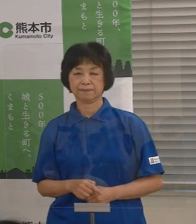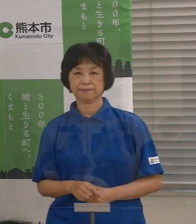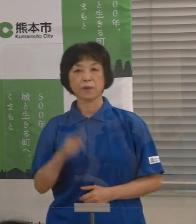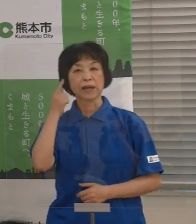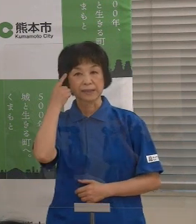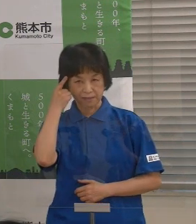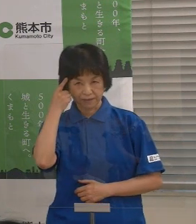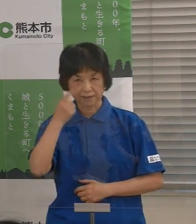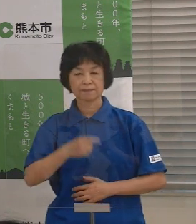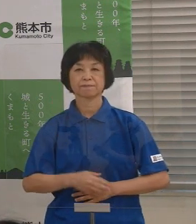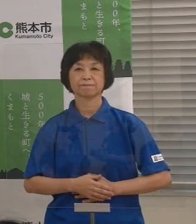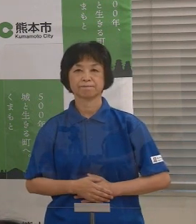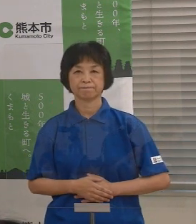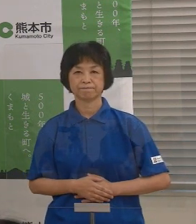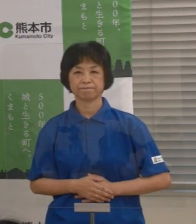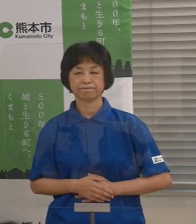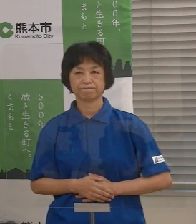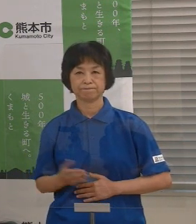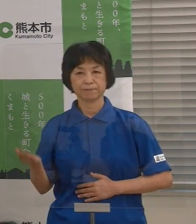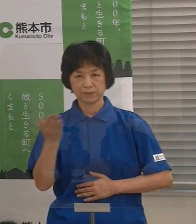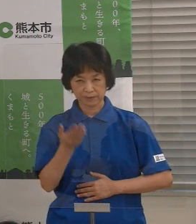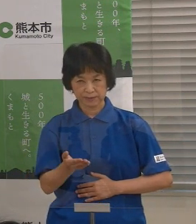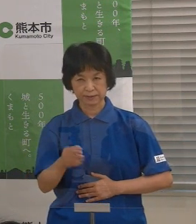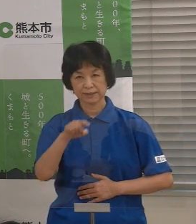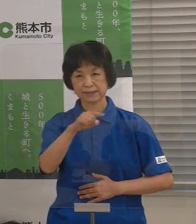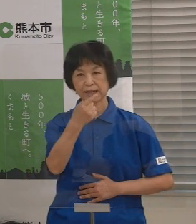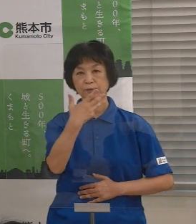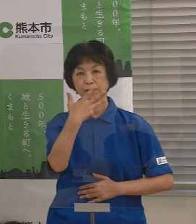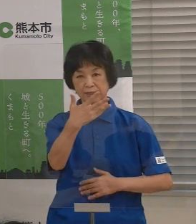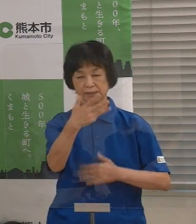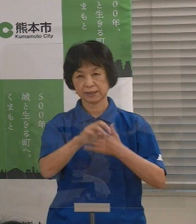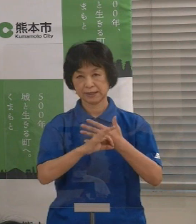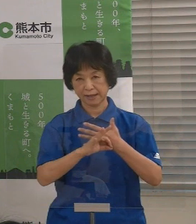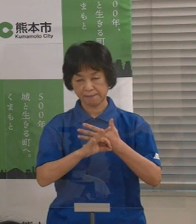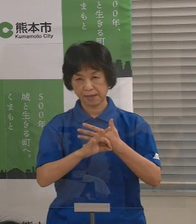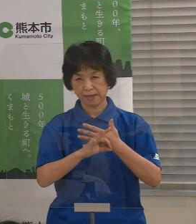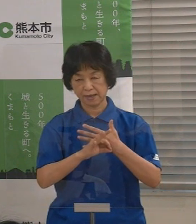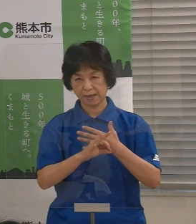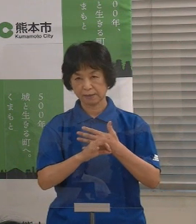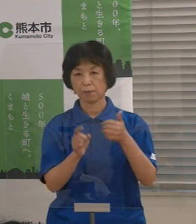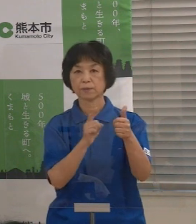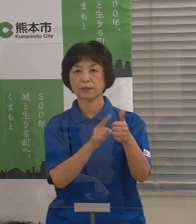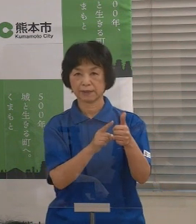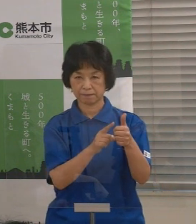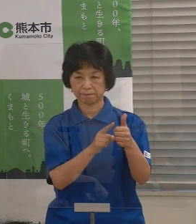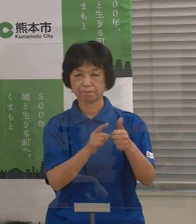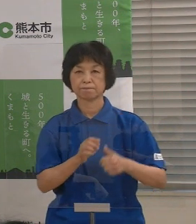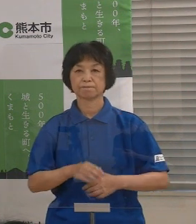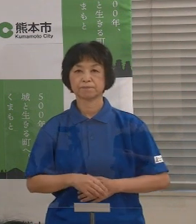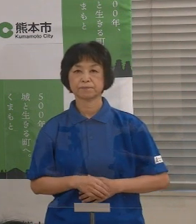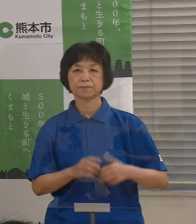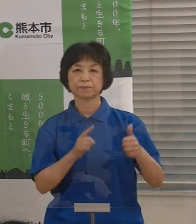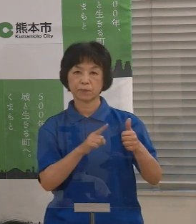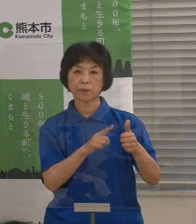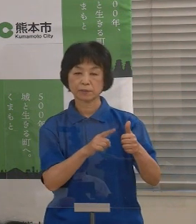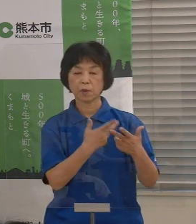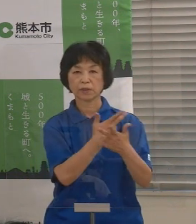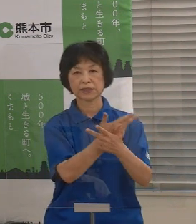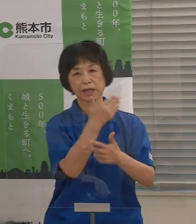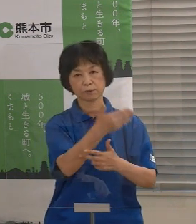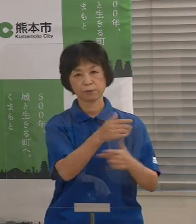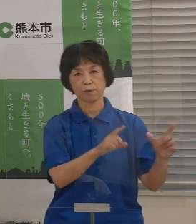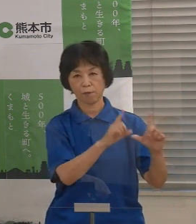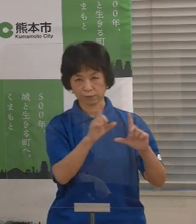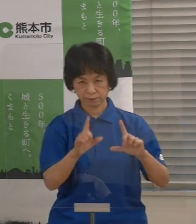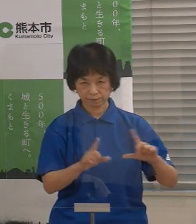。次に108例目となる患者の方ですが、この方は北区にお住まい